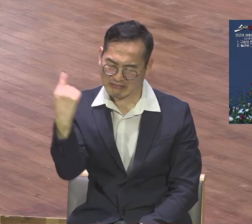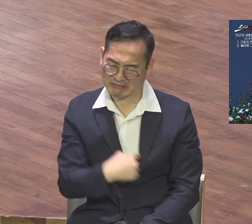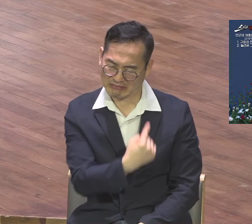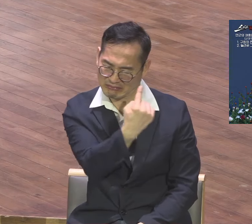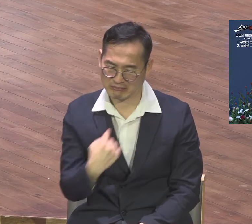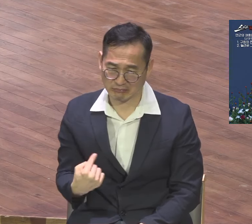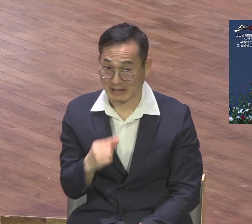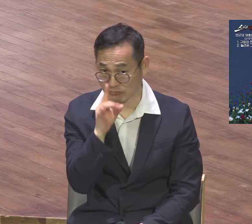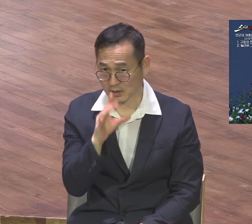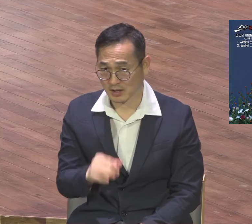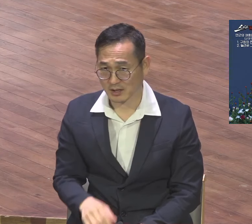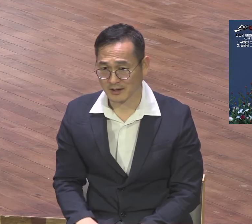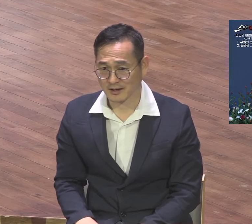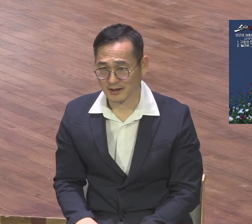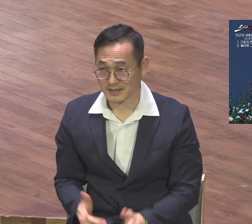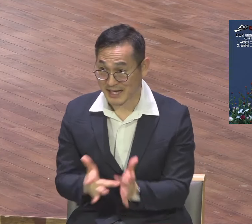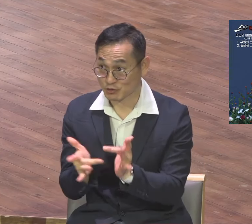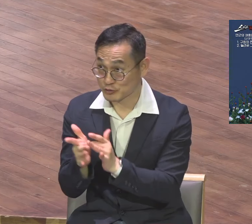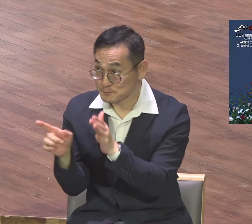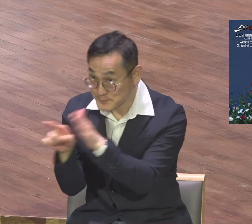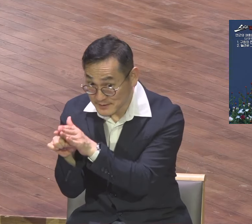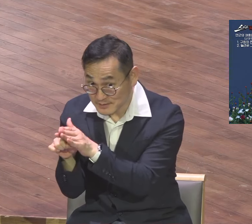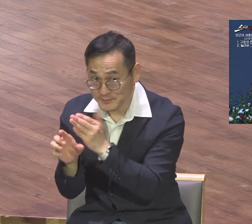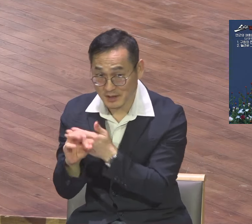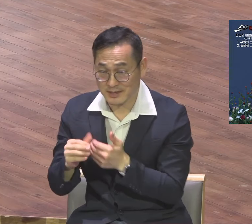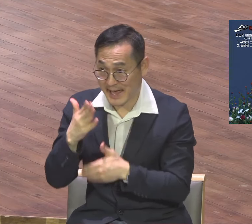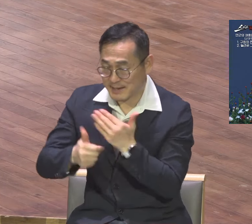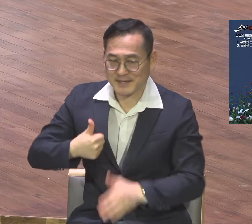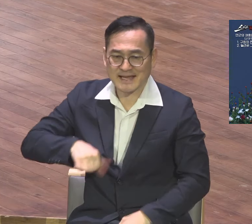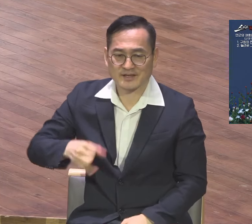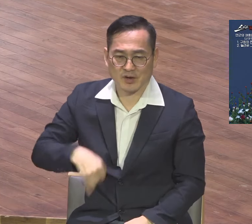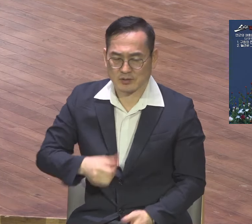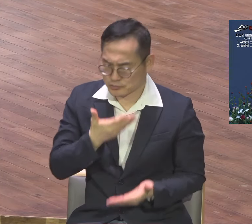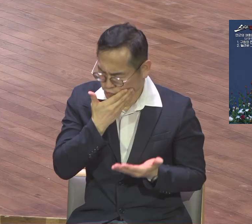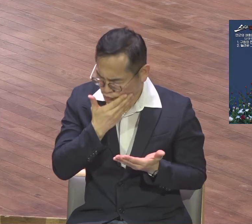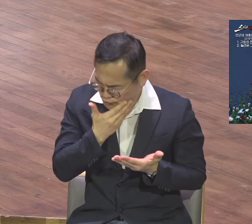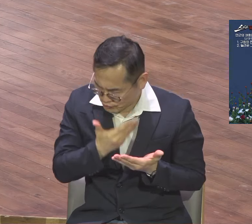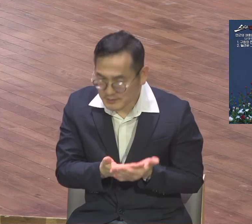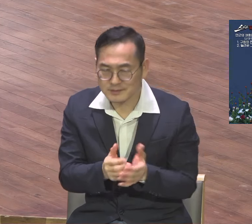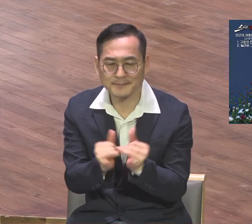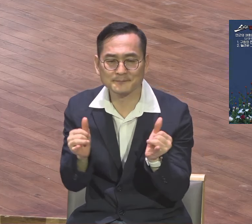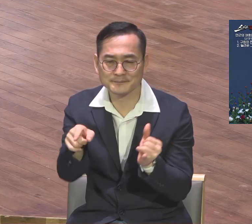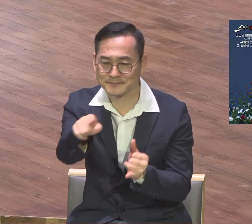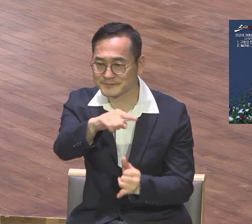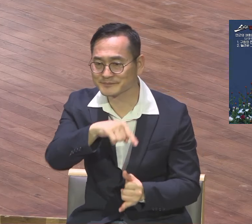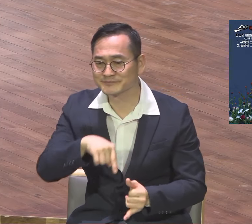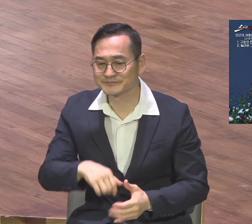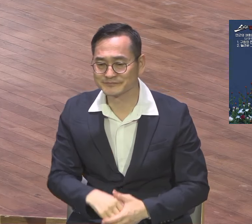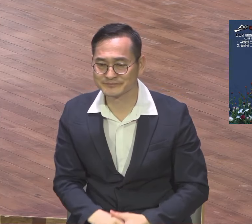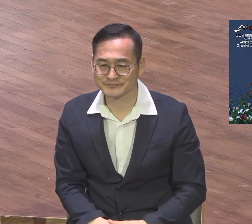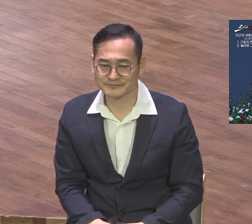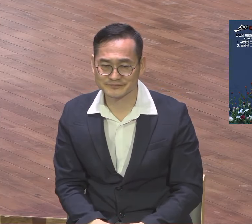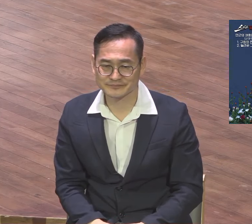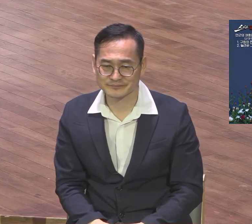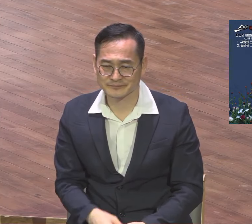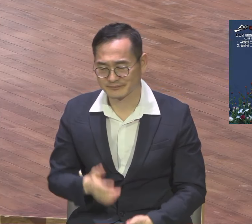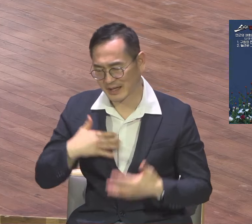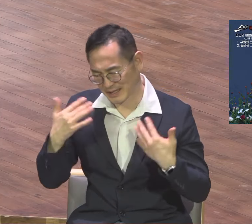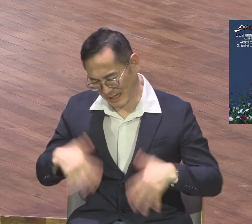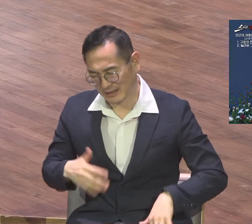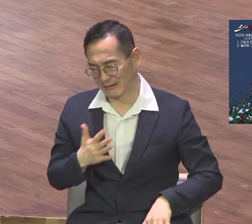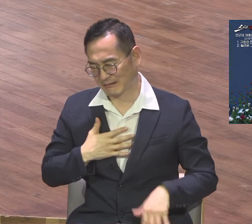그러면 안 돼. 그 예수 믿기 전에 하는 말이에요. 전에 이제 후에는 그러면 안 돼요. 내 비록